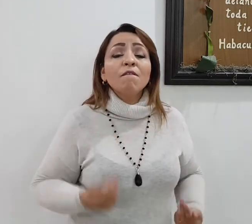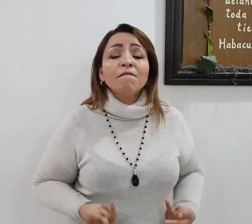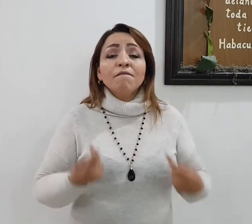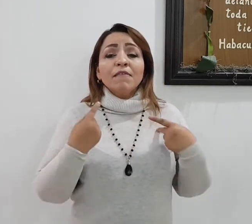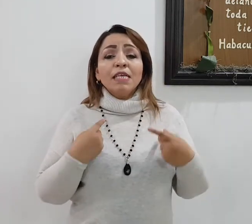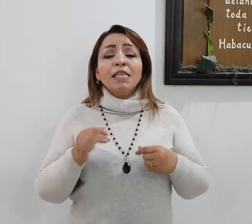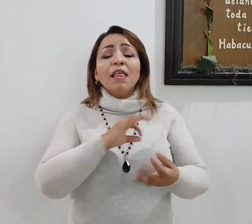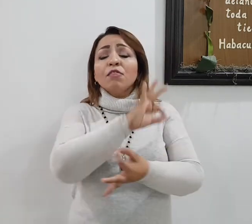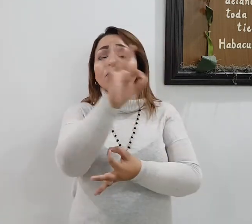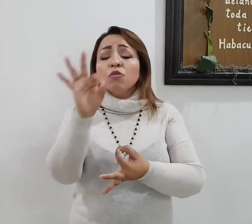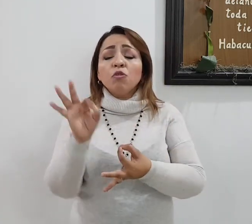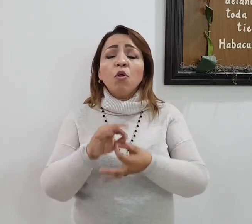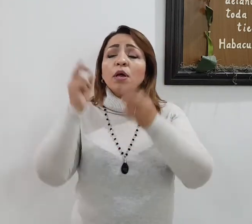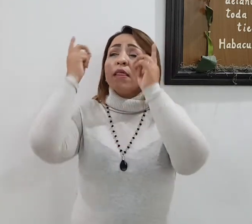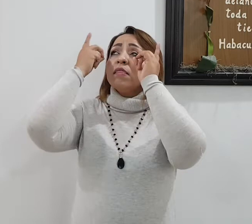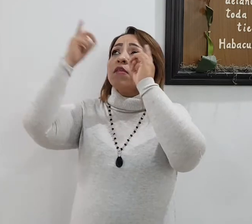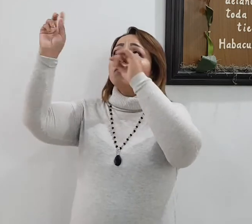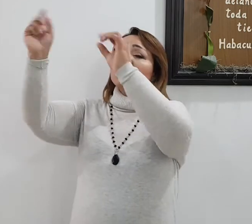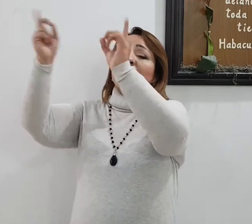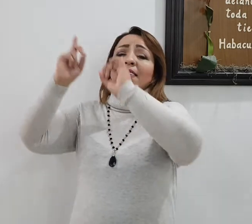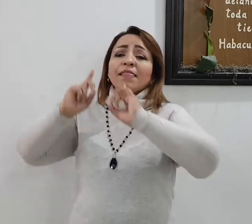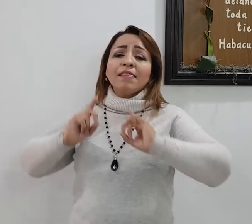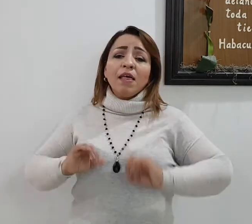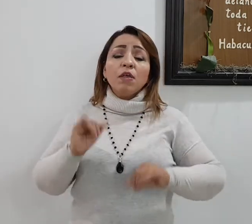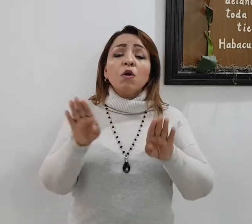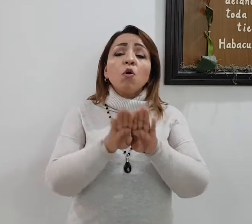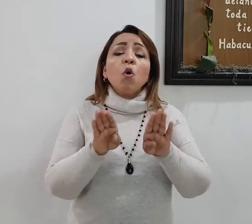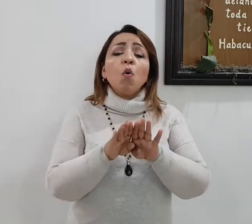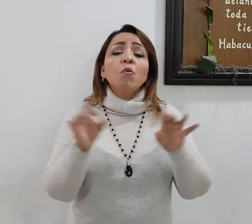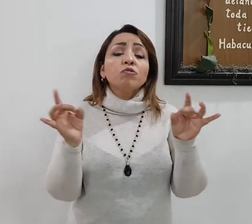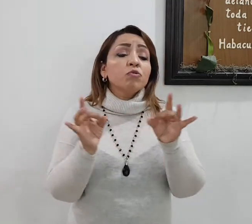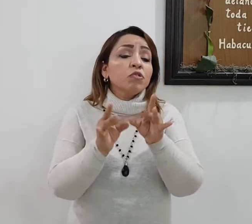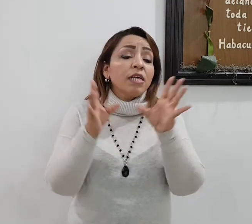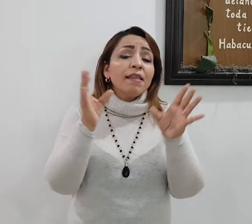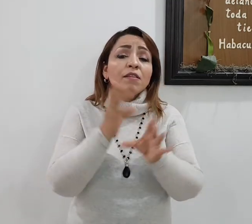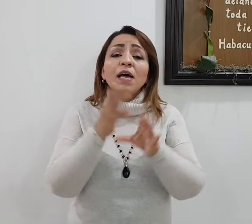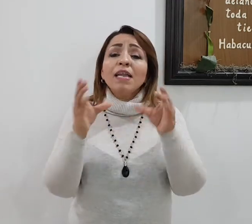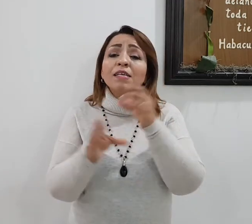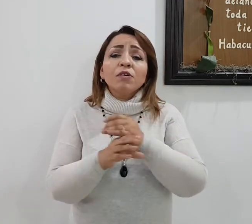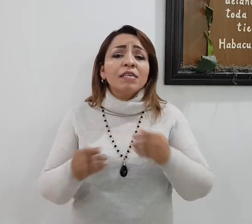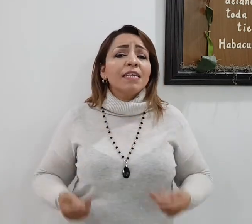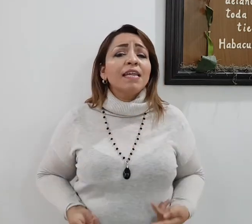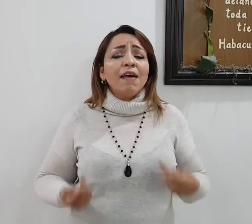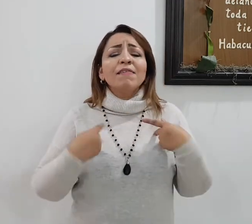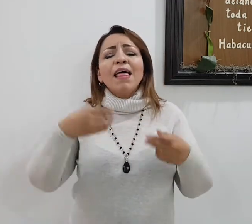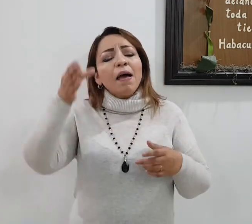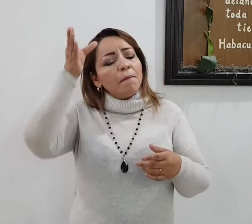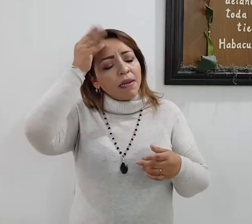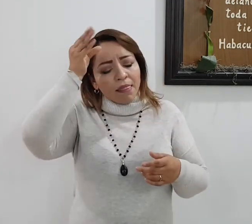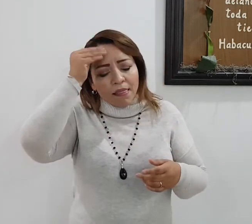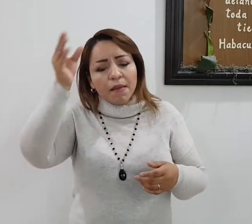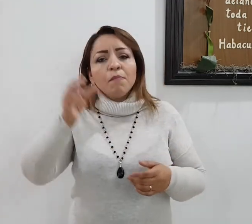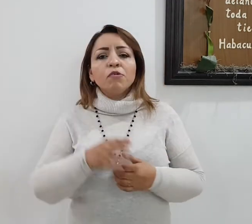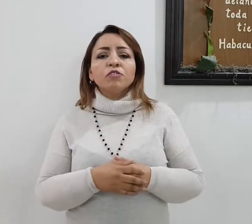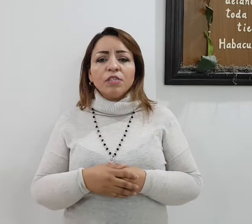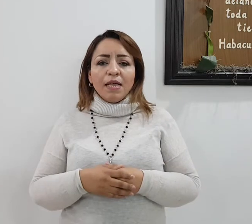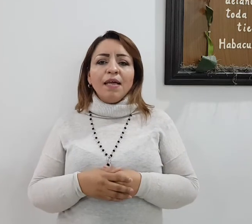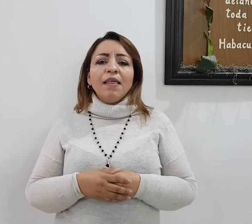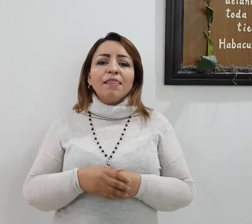dado, y cómo suceden todas las cosas en la vida, hermano. Eso es lo que tenemos que aprender acerca del Señor. ¿Y sabe